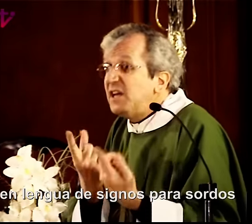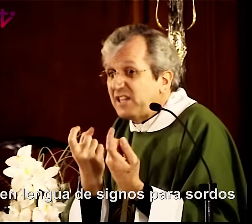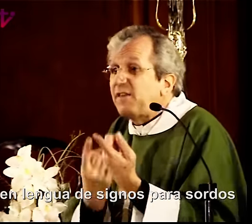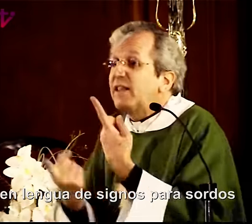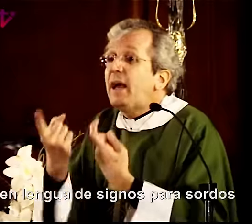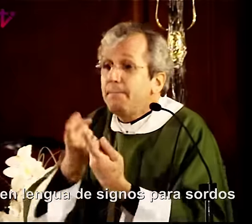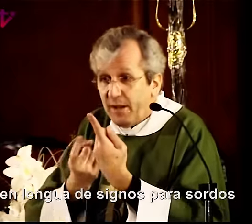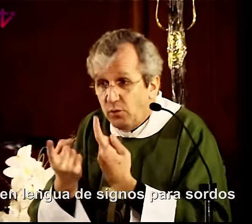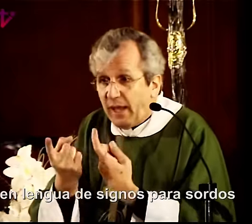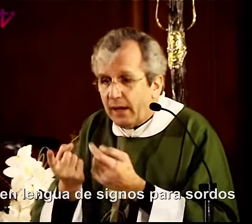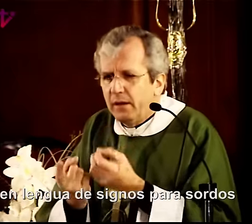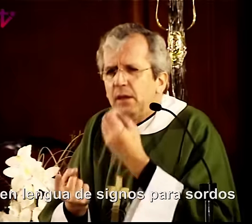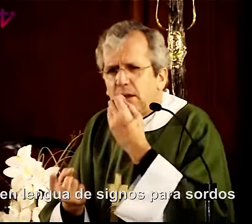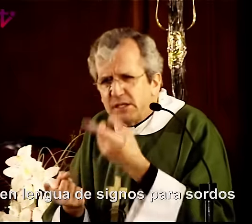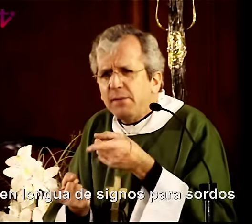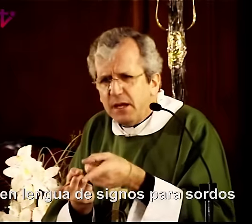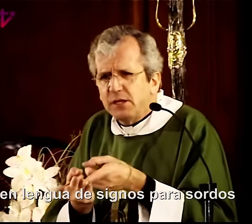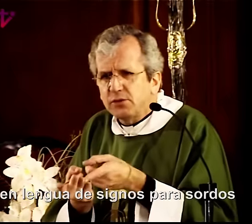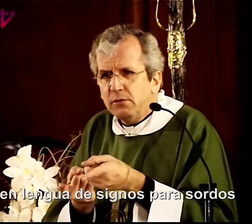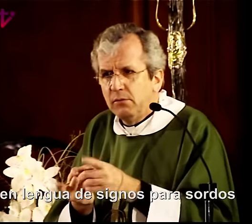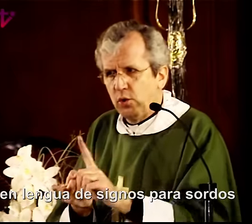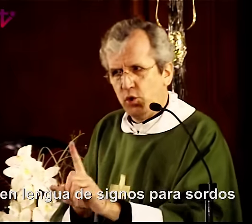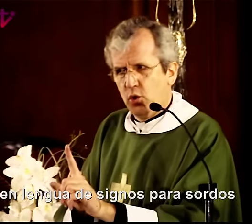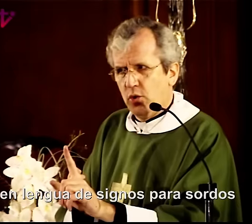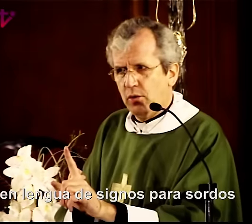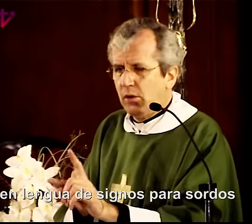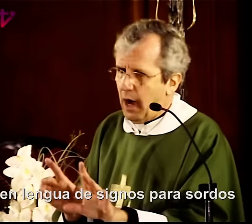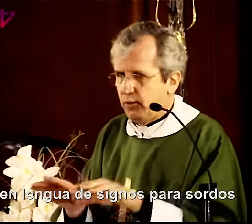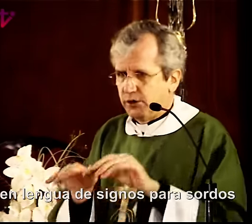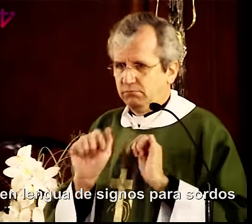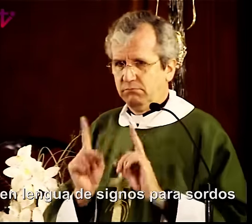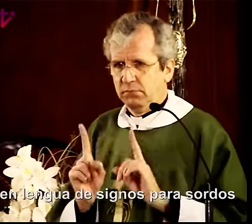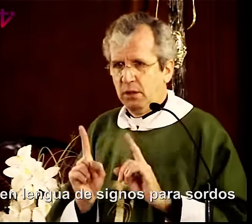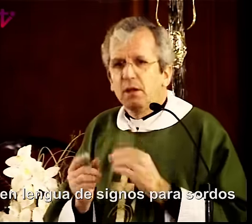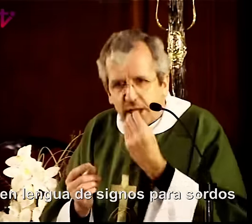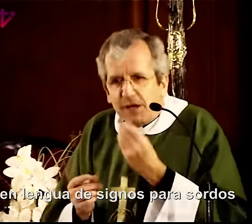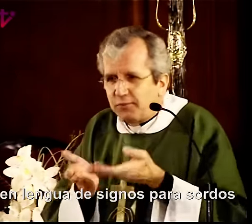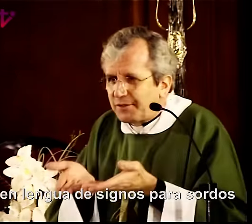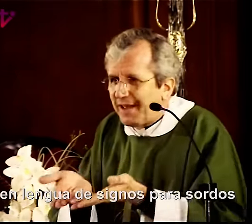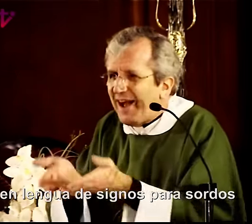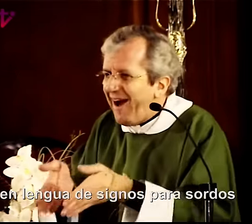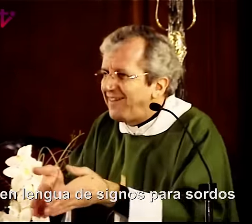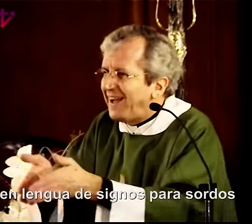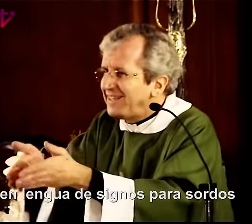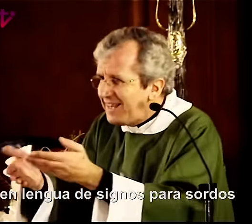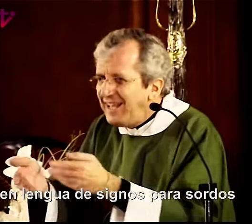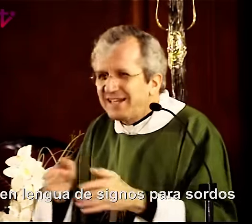si hace falta, preguntar. ¿Está bien esto? No. Ah, pues, ¿está bien? Pues venga, adelante. Es decir,